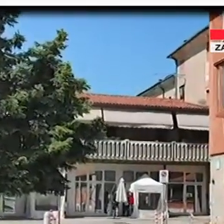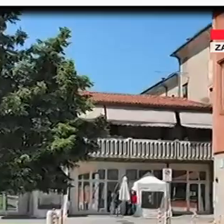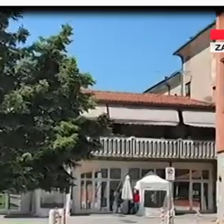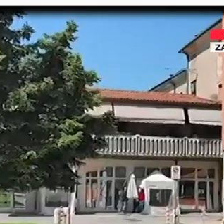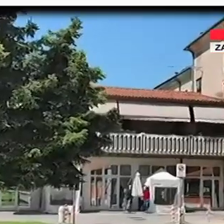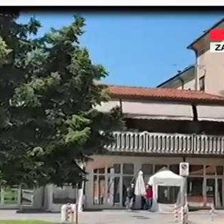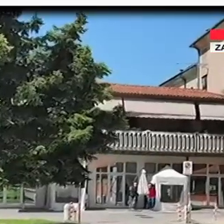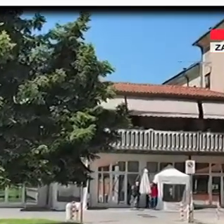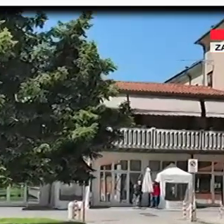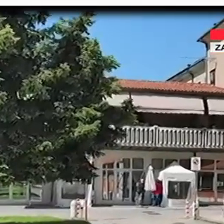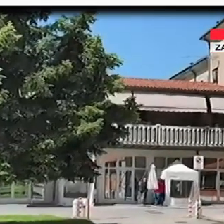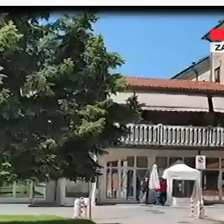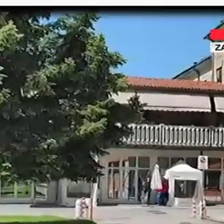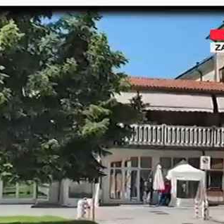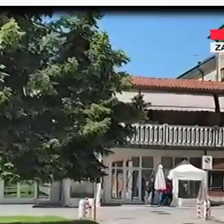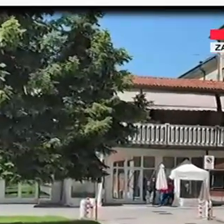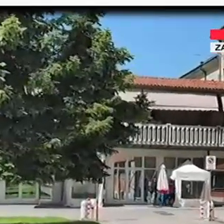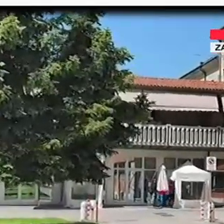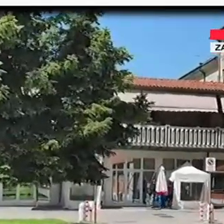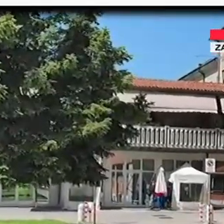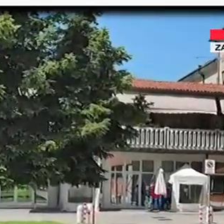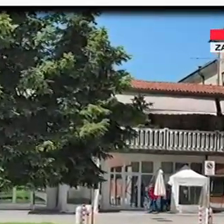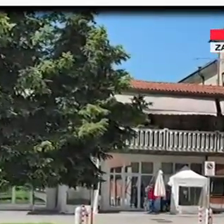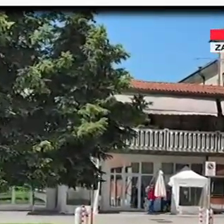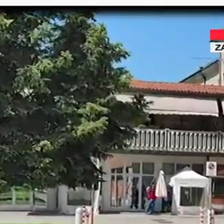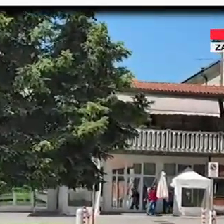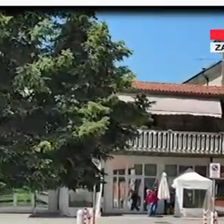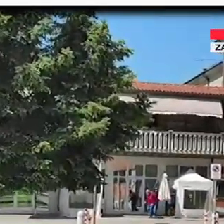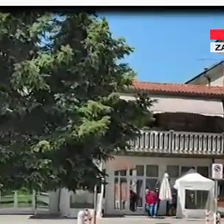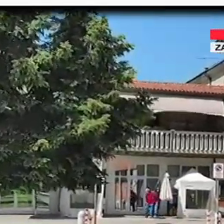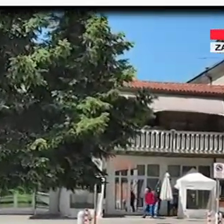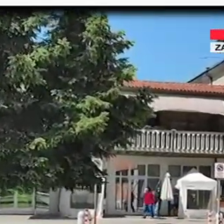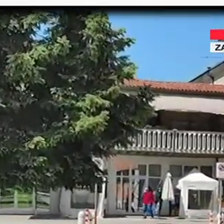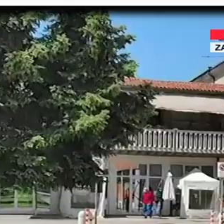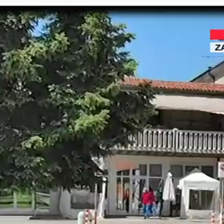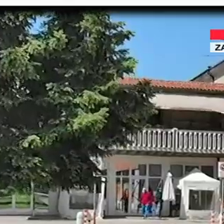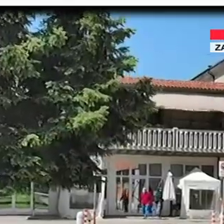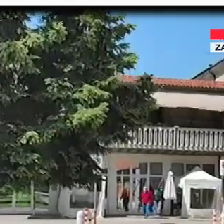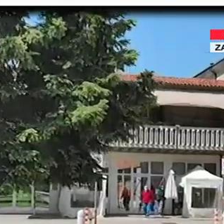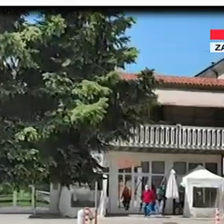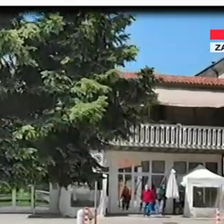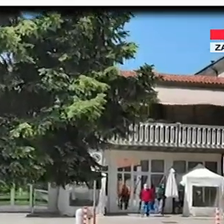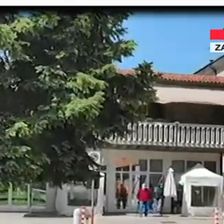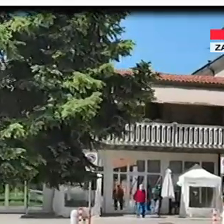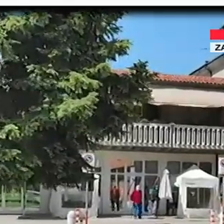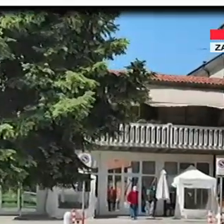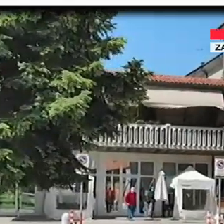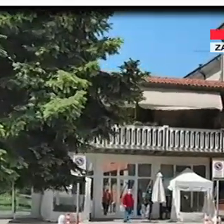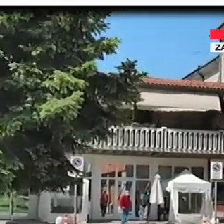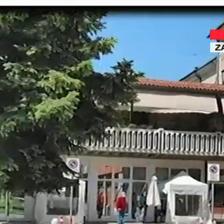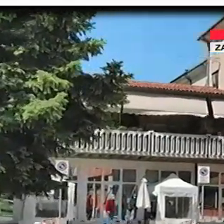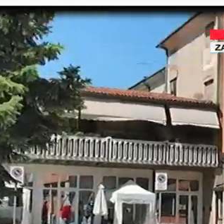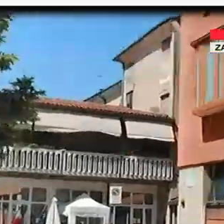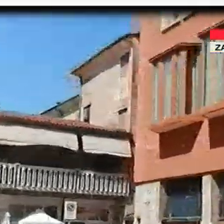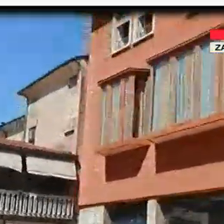certo, per poter comunque vedere i propri familiari. Abbiamo qui, c'è la signora Paola, 89 anni, poi la vedrete questa sera,